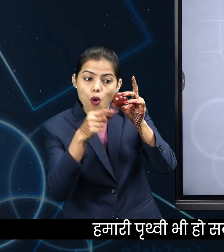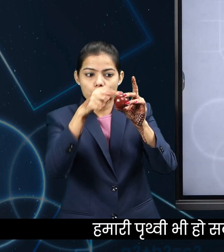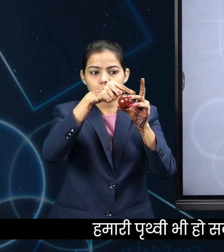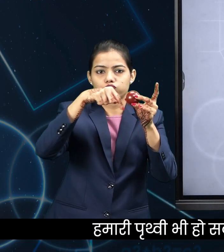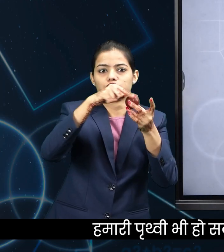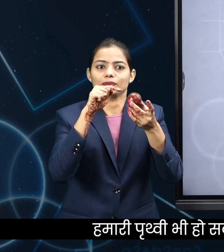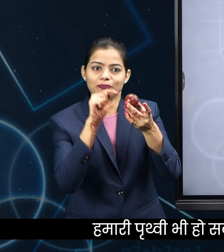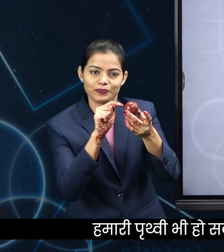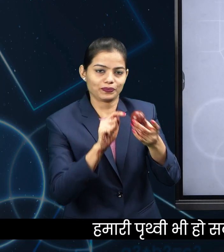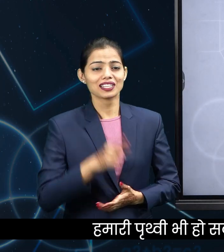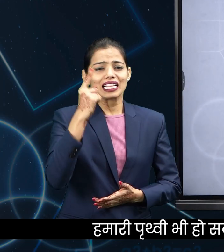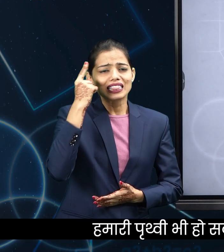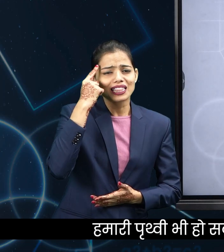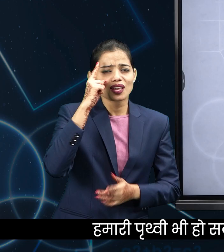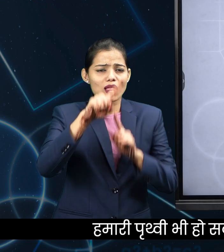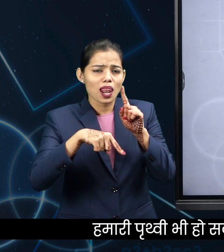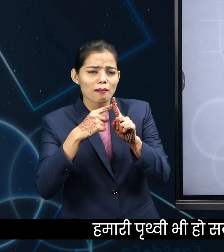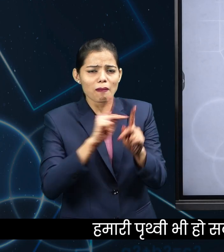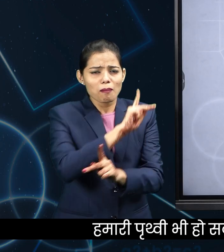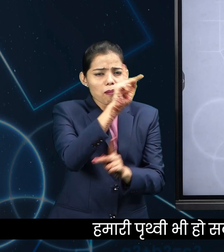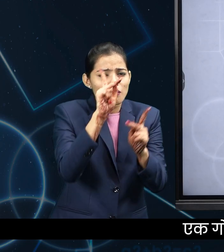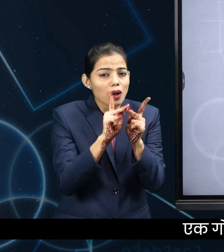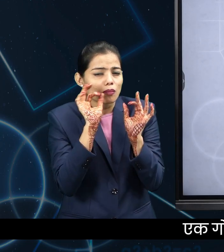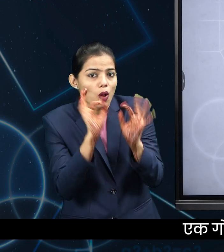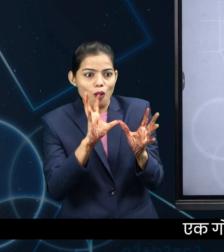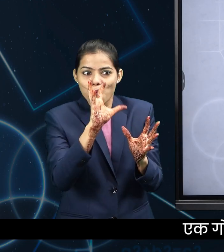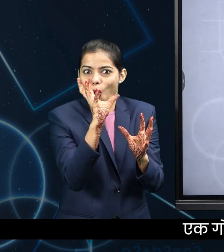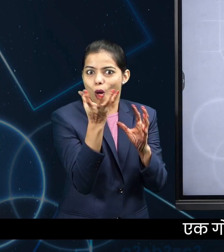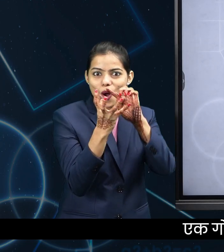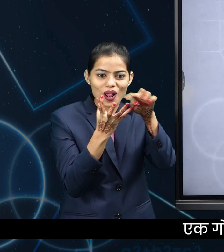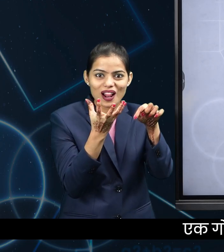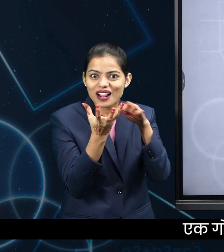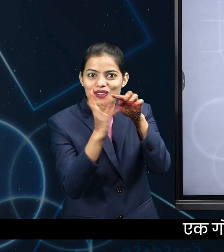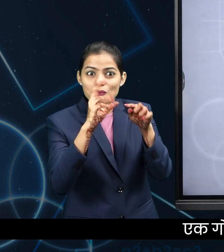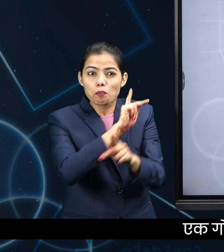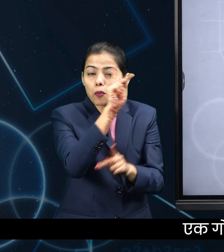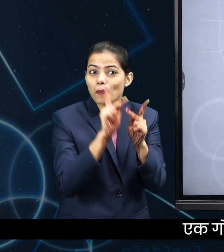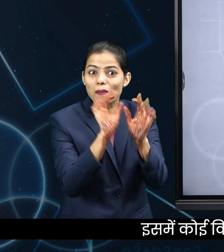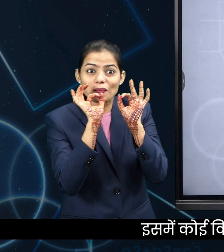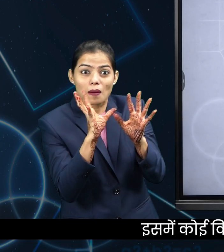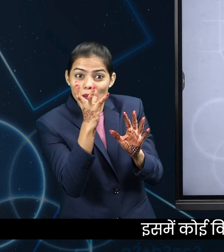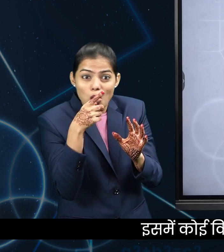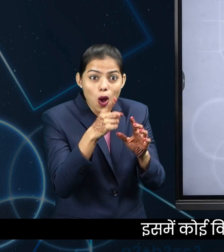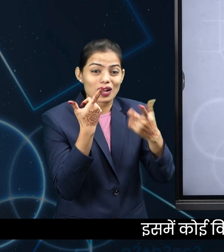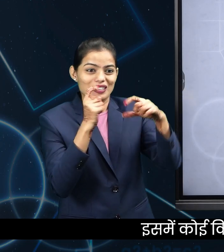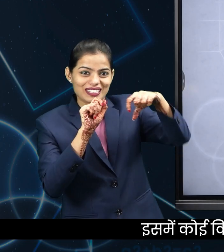है। उस आकार को एक गोला कहा जाता है। एक गोला एक 3D वृत्त की तरह होता है। इसमें कोई किनारा